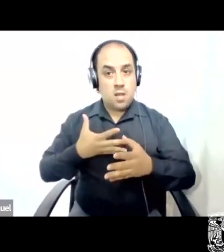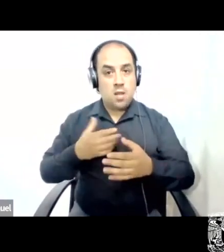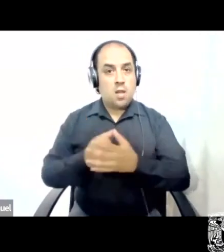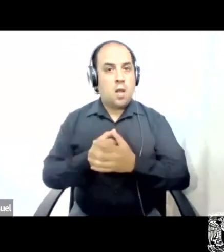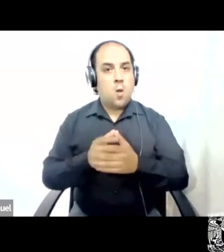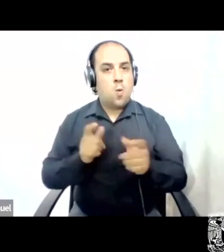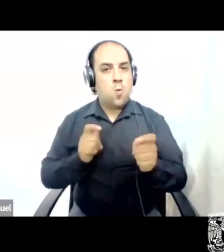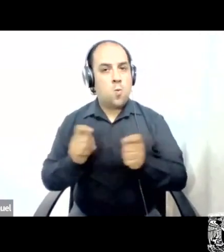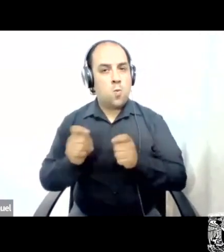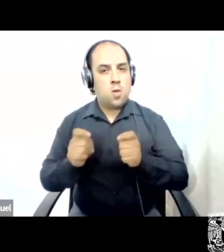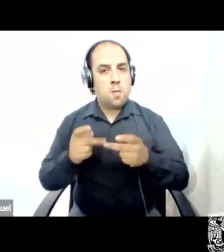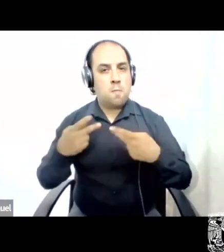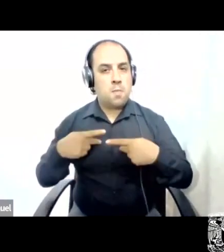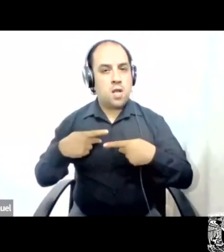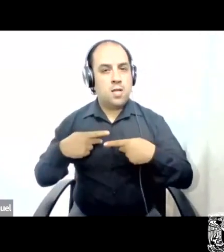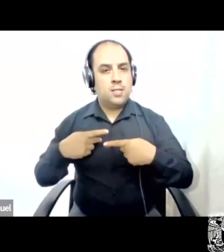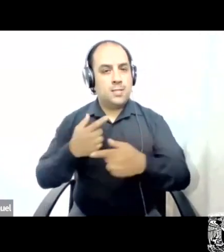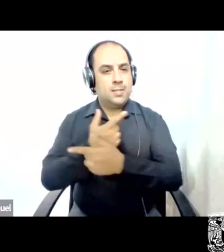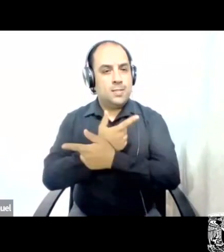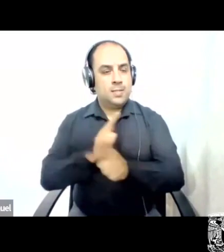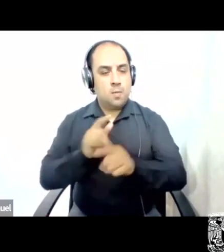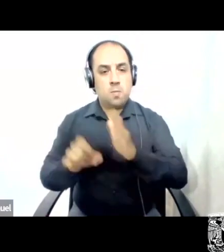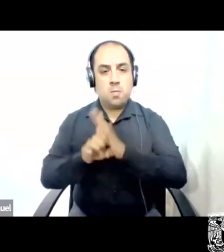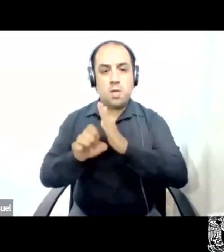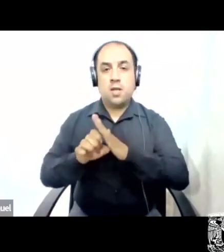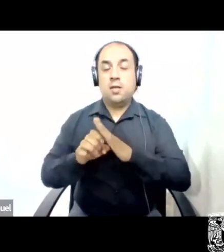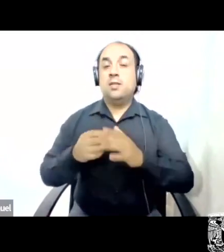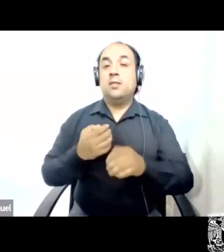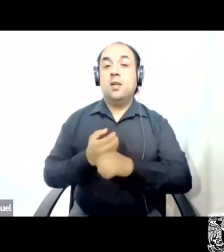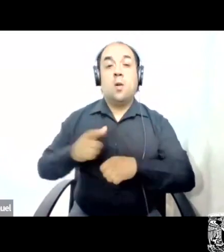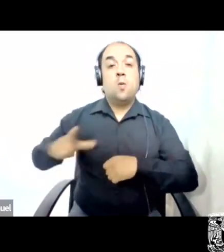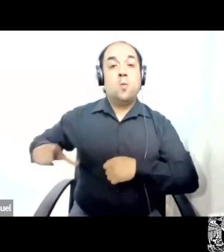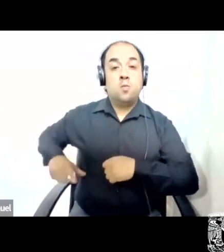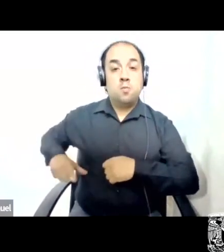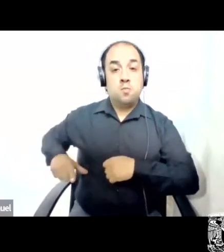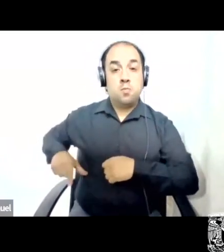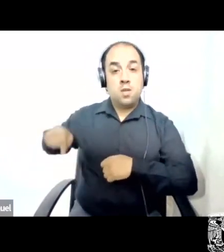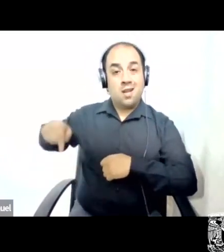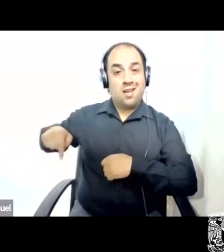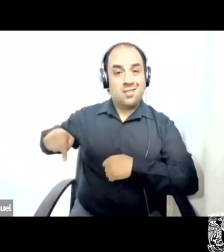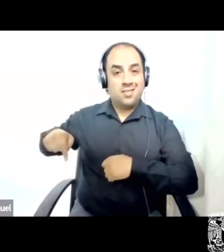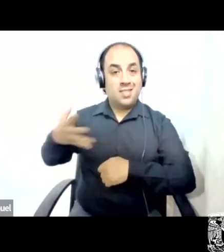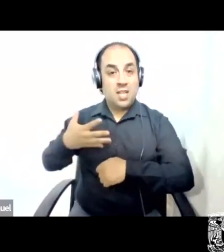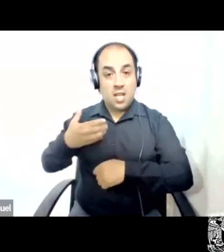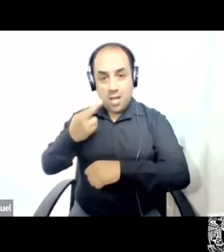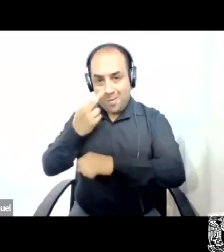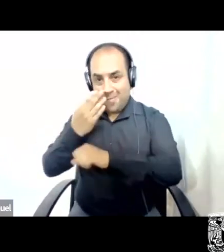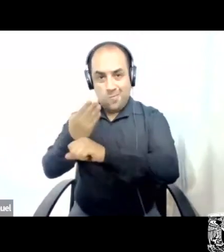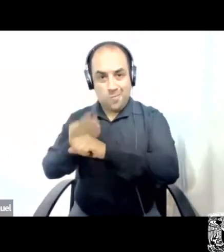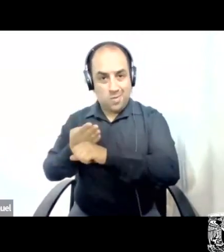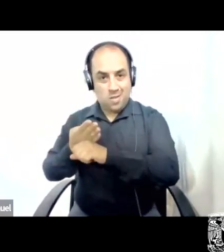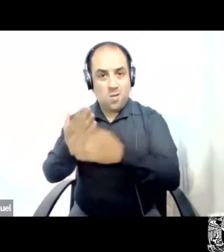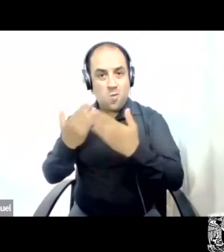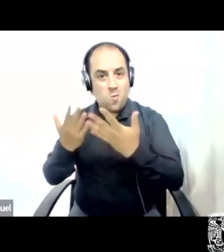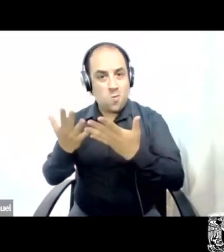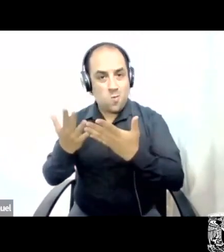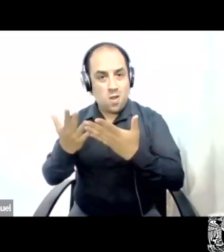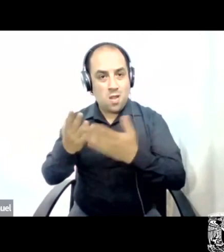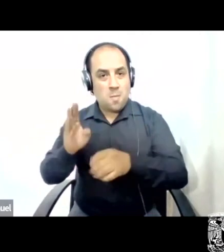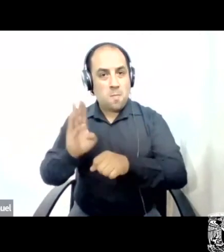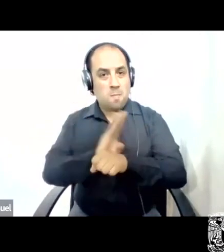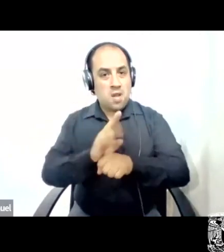Por ejemplo, el Estado, ¿no? Pensemos por ahí. Deja de ser responsable del bienestar de su